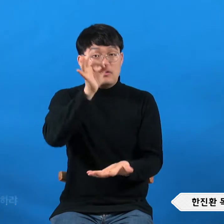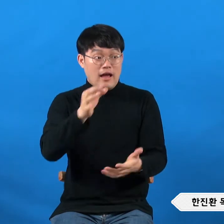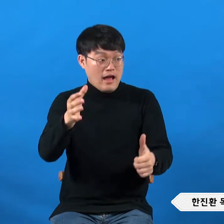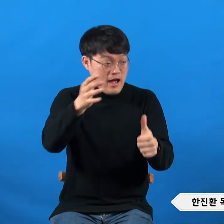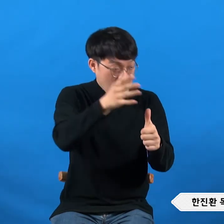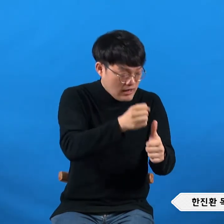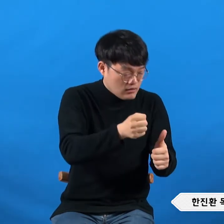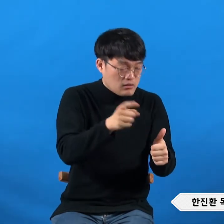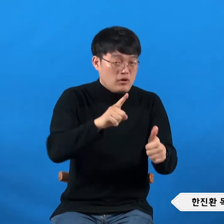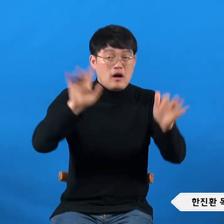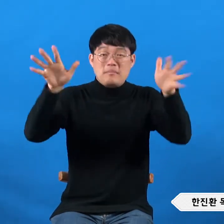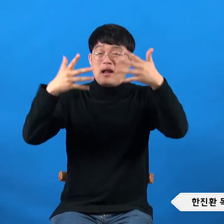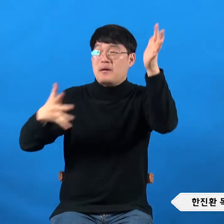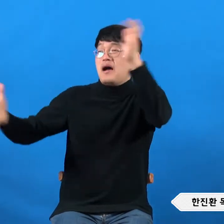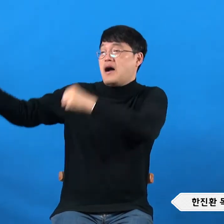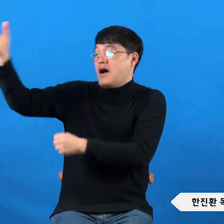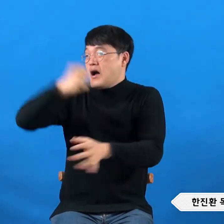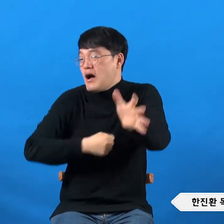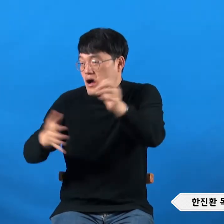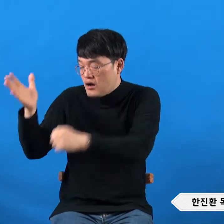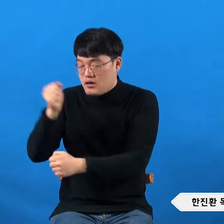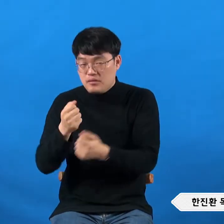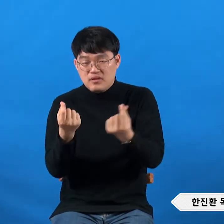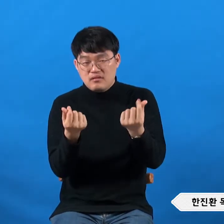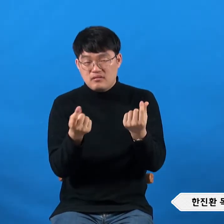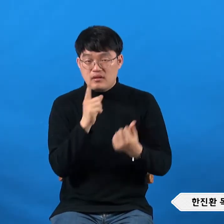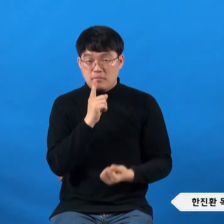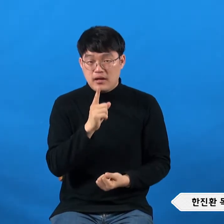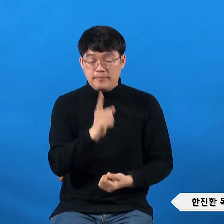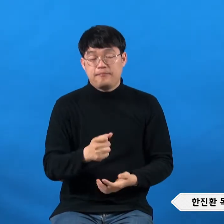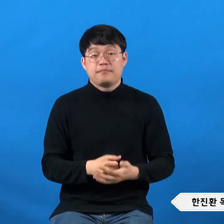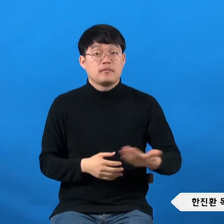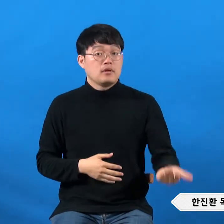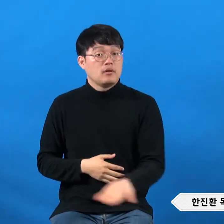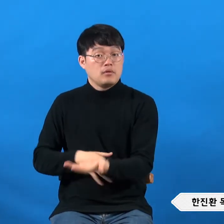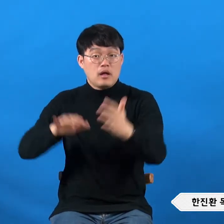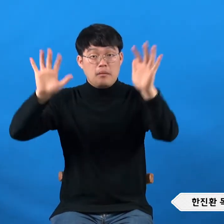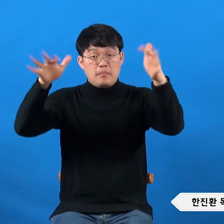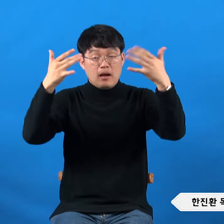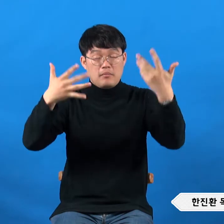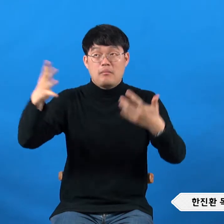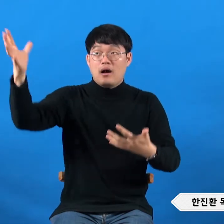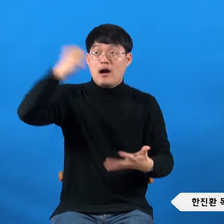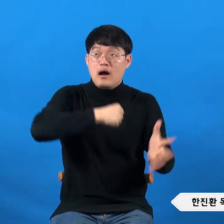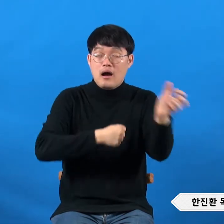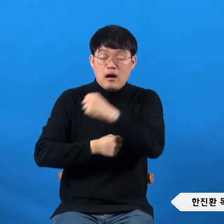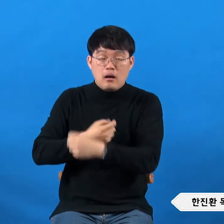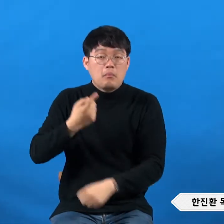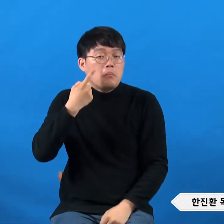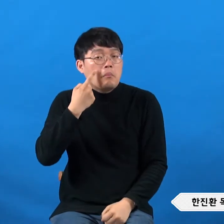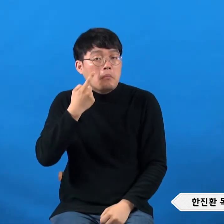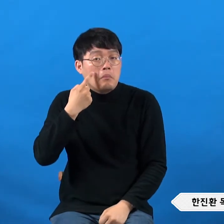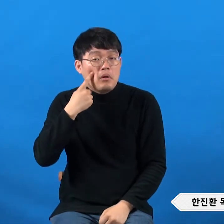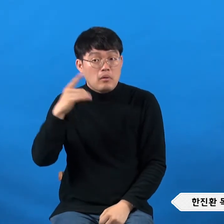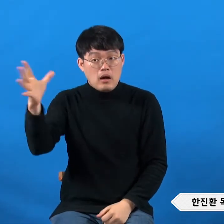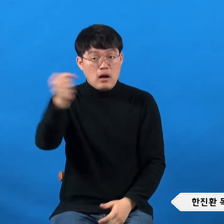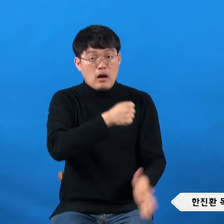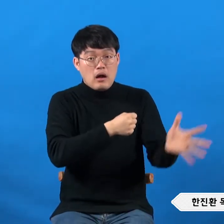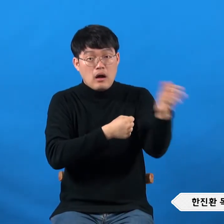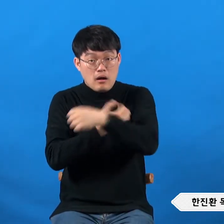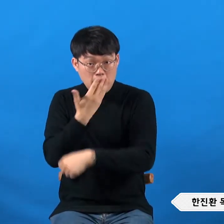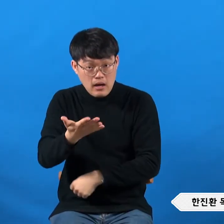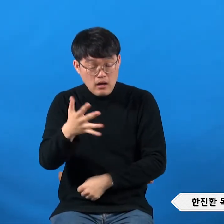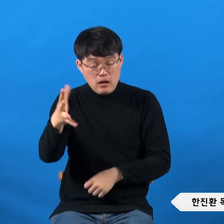것은 바람을 잡는 것과 비슷하다, 그런 말이지요. 여러분, 바람을 한번 잡으려고 해보십시오.